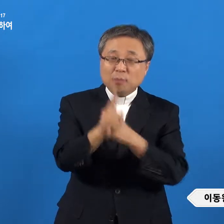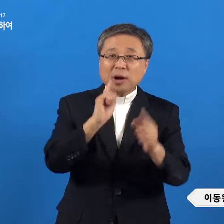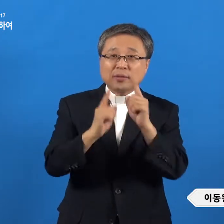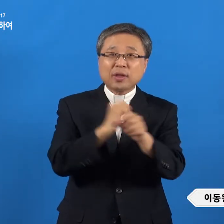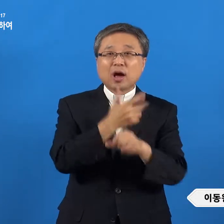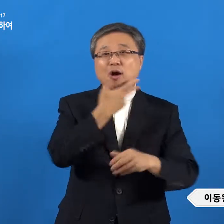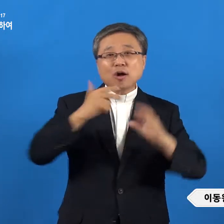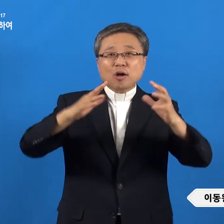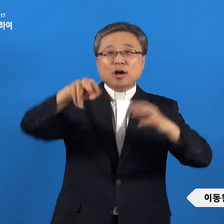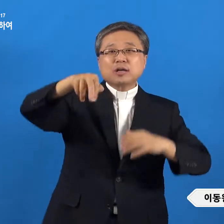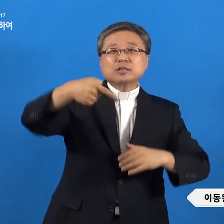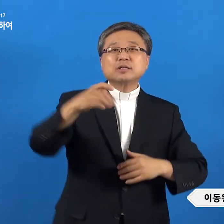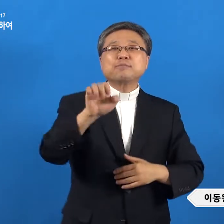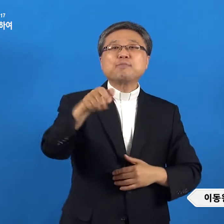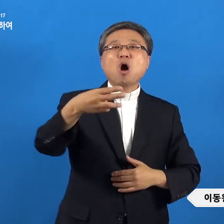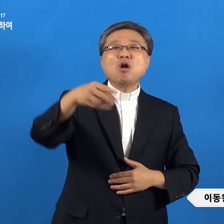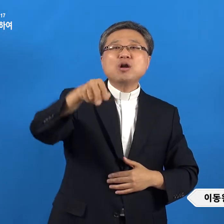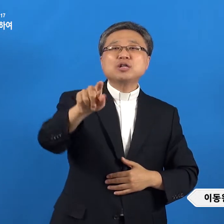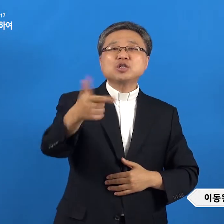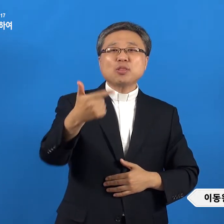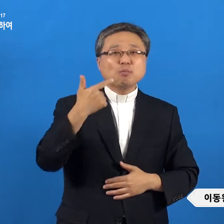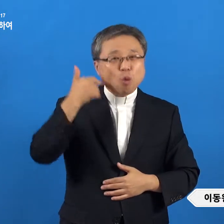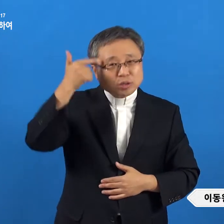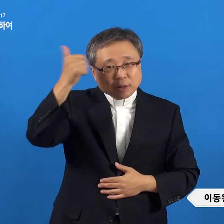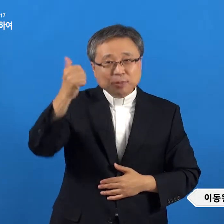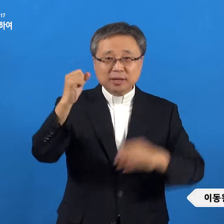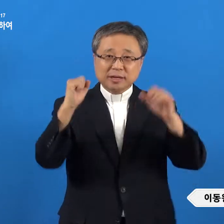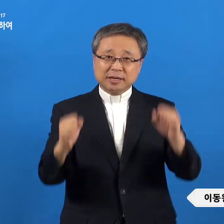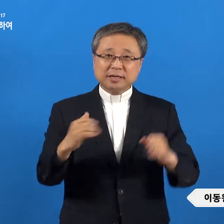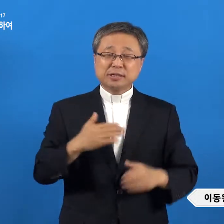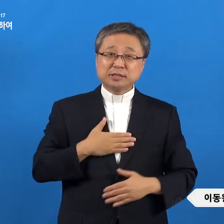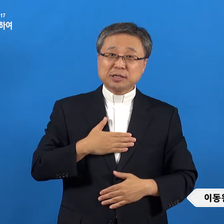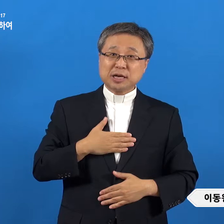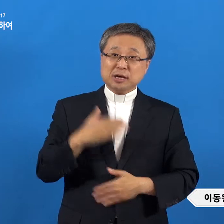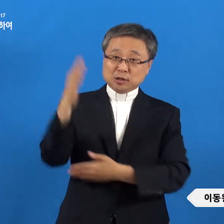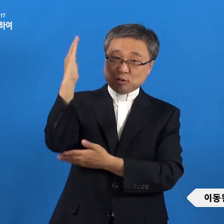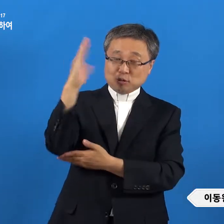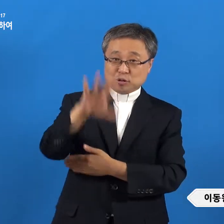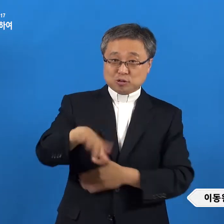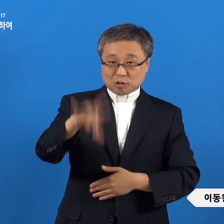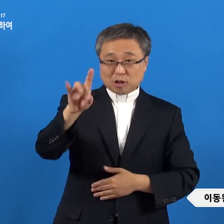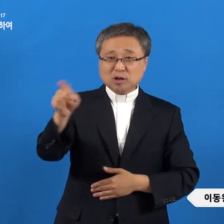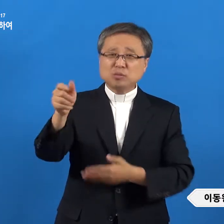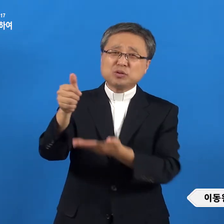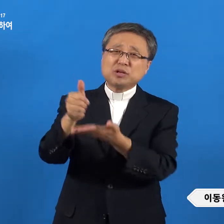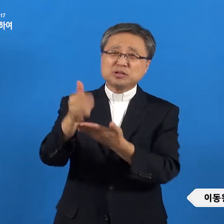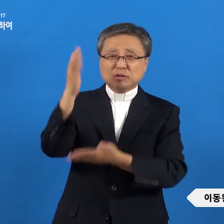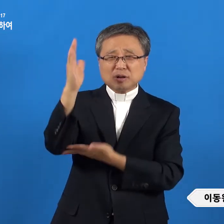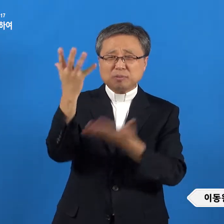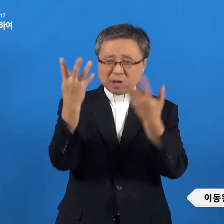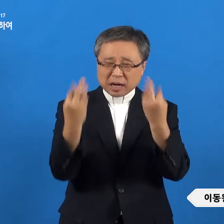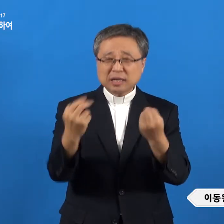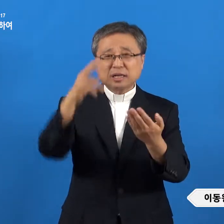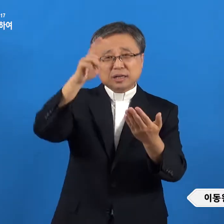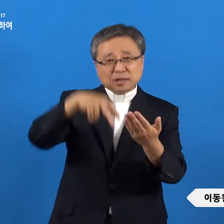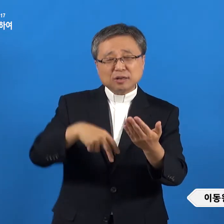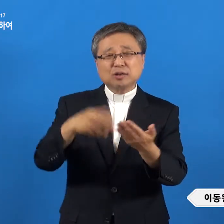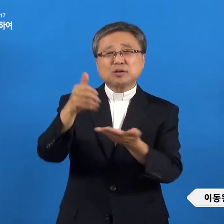영국의 스폴존이라는 목사님이 계셨습니다. 제 설교자의 초기에 그분의 설교를 많이 읽고 또 그분의 설교에